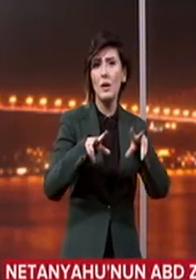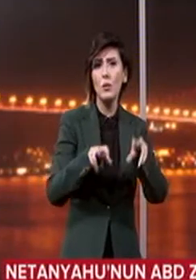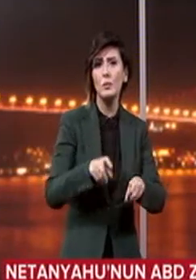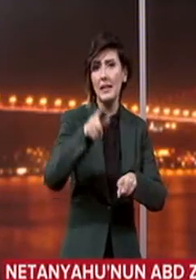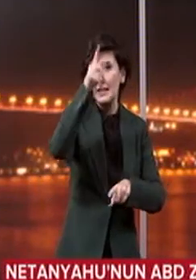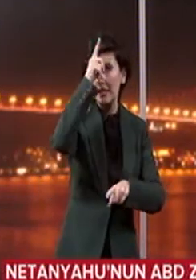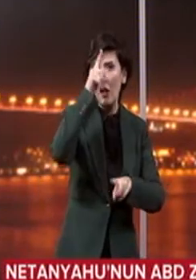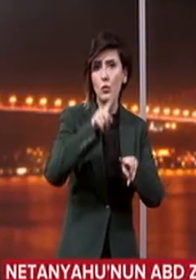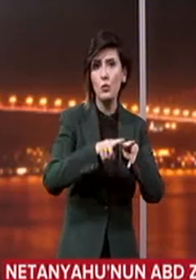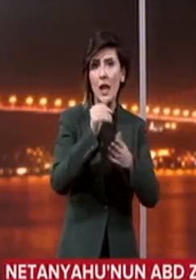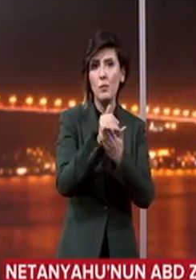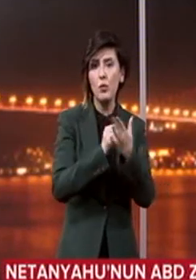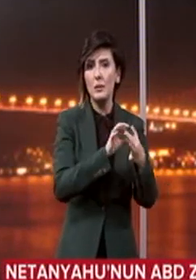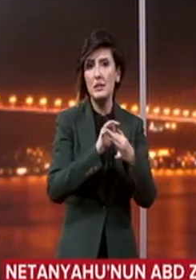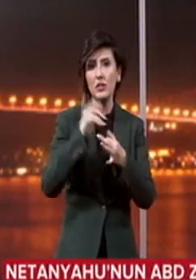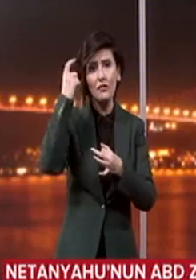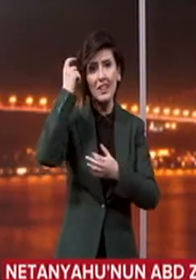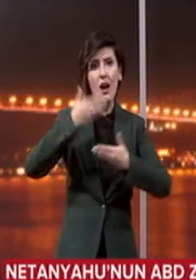İran'ın nükleer programına ilişkin görüşlerini aktaracak.